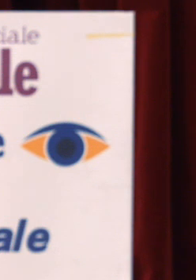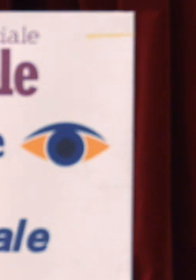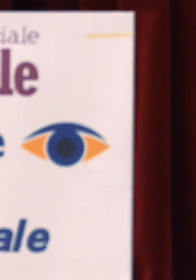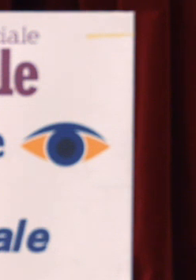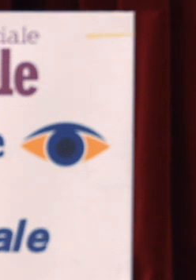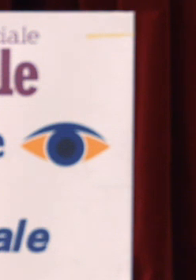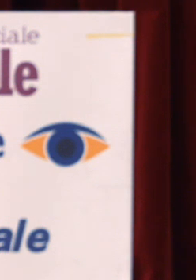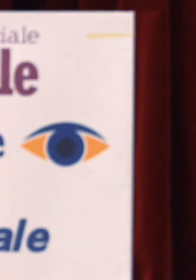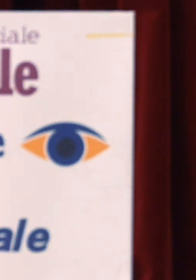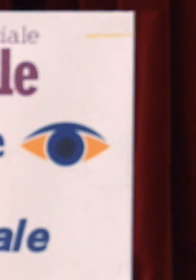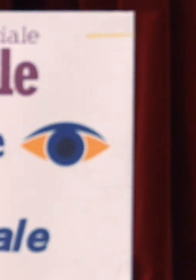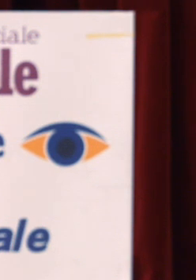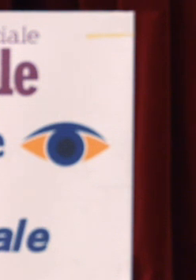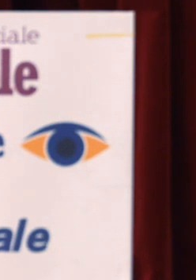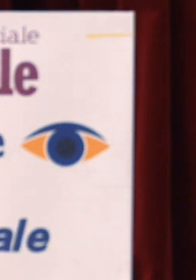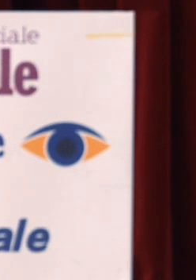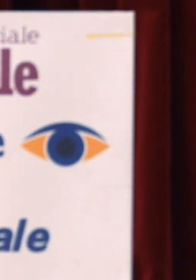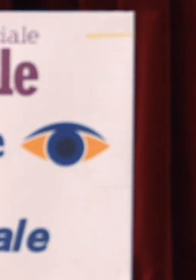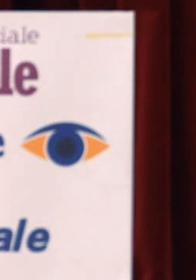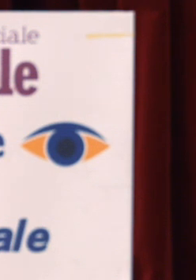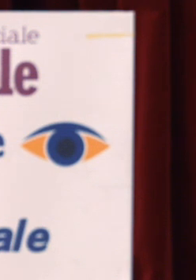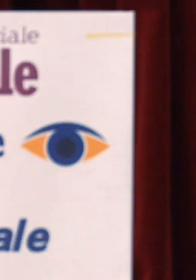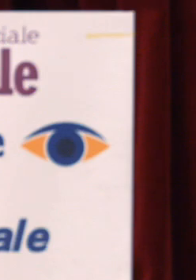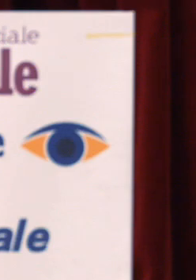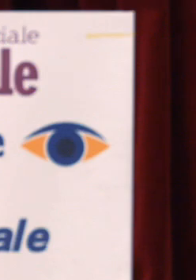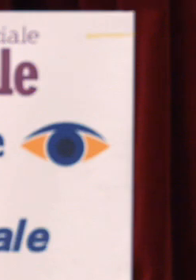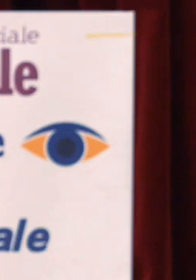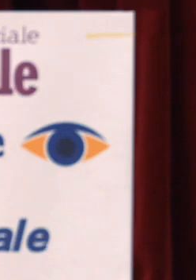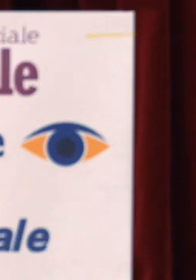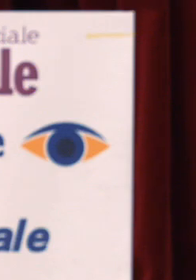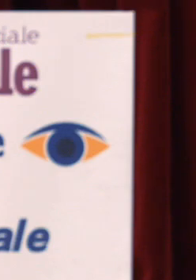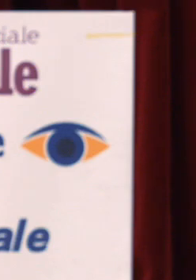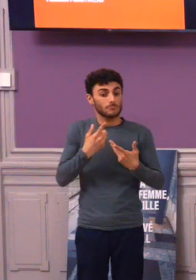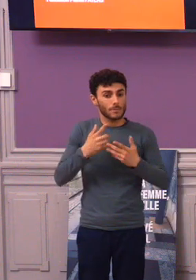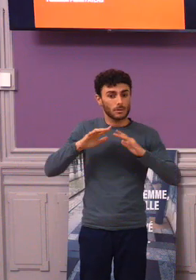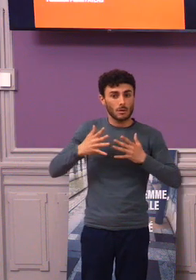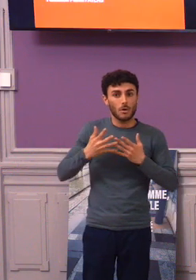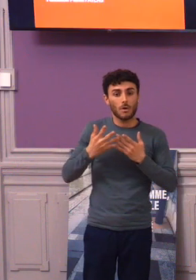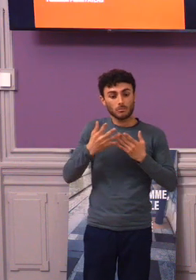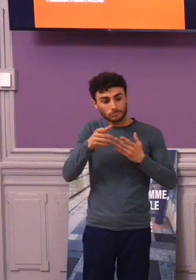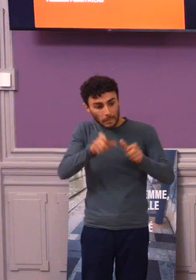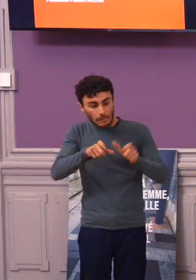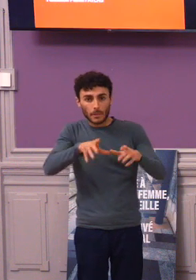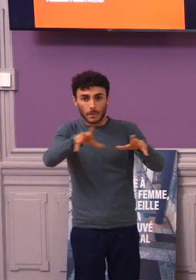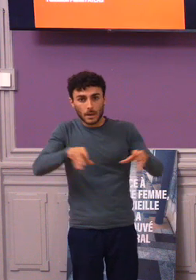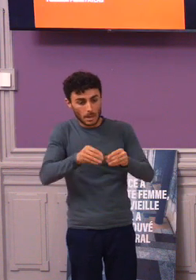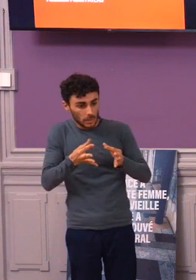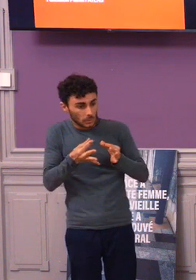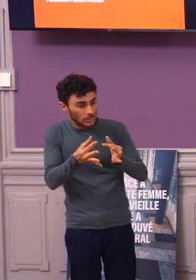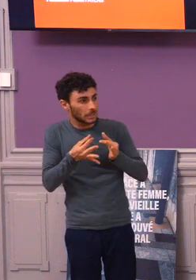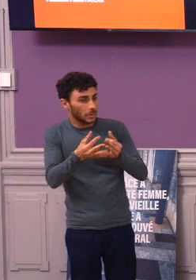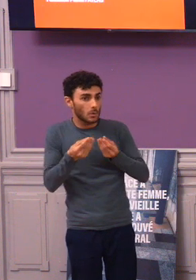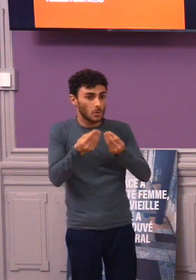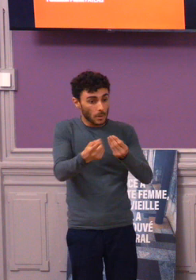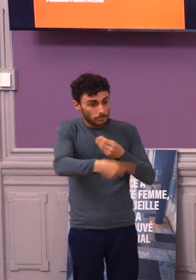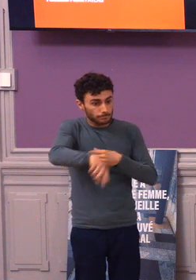un sujet sociétal et donc c'est aussi comment faire évoluer des collaborateurs pour faire en sorte que il passe